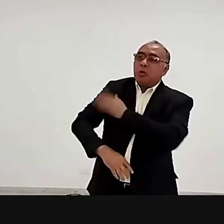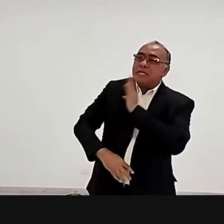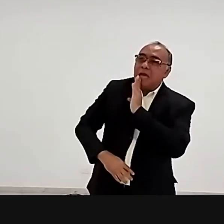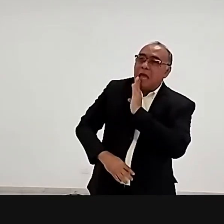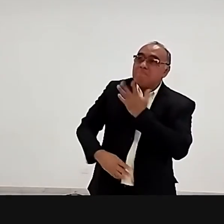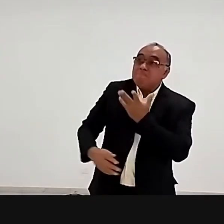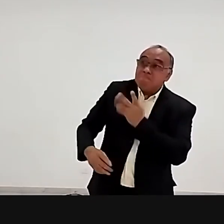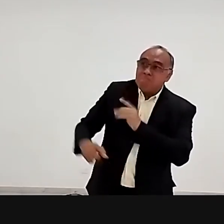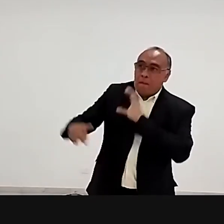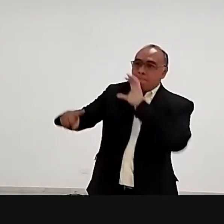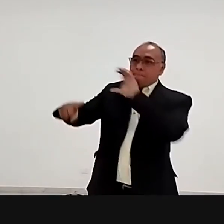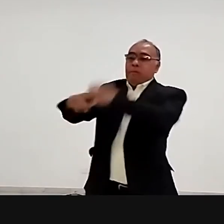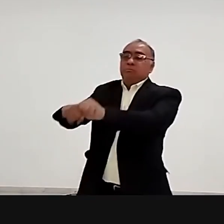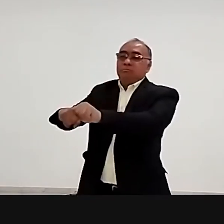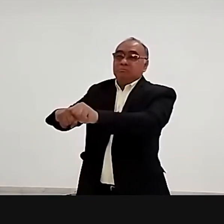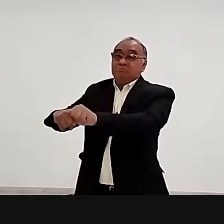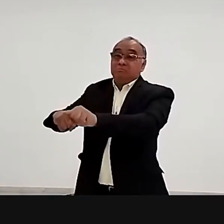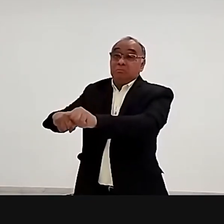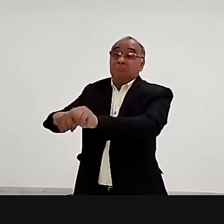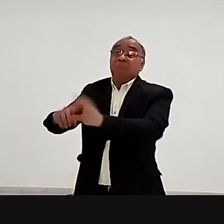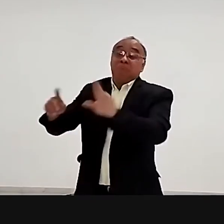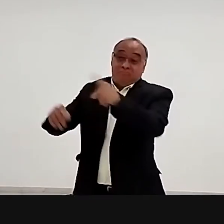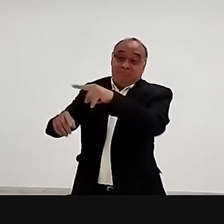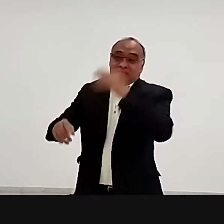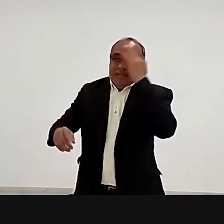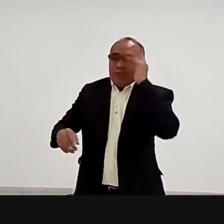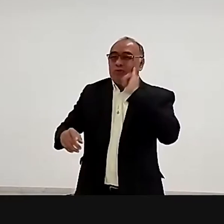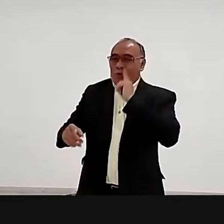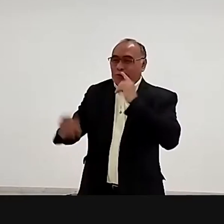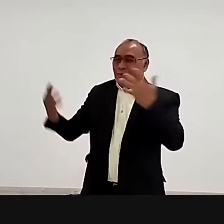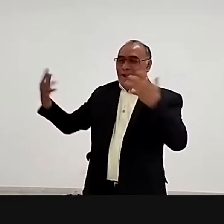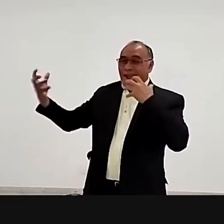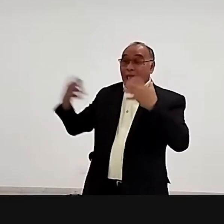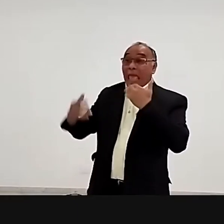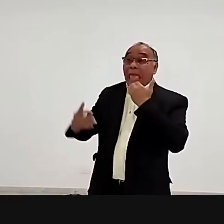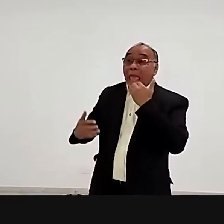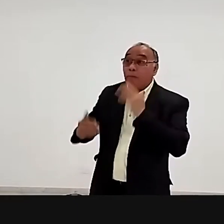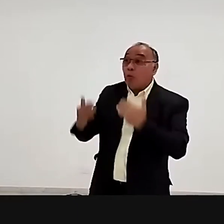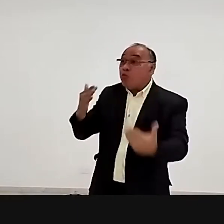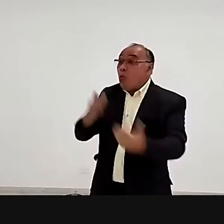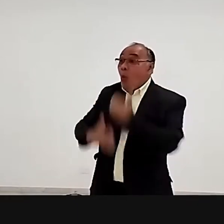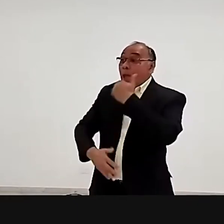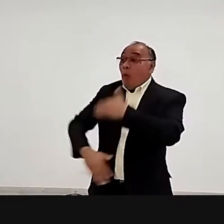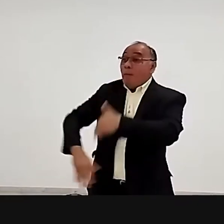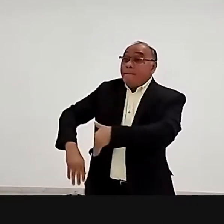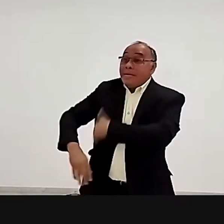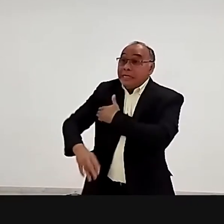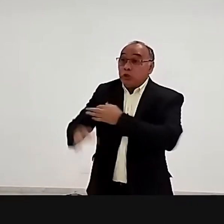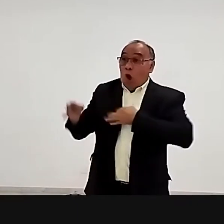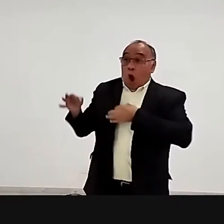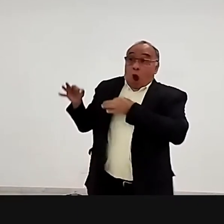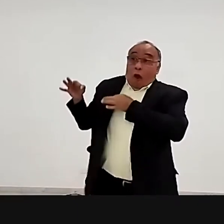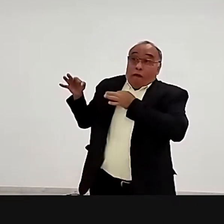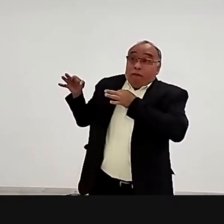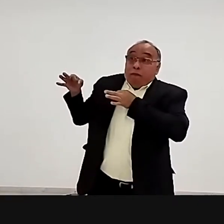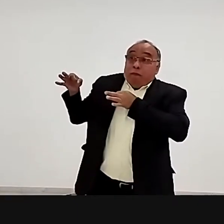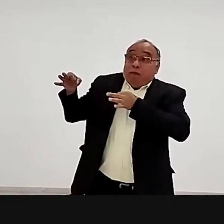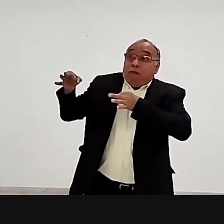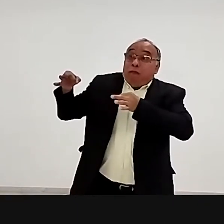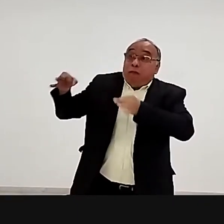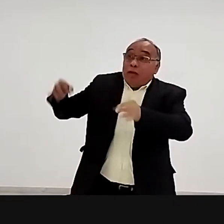con para empezar a hacer esa incidencia con los diferentes referentes de gobiernos que vengan desde el 7 de agosto